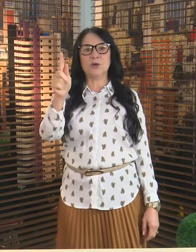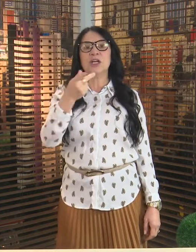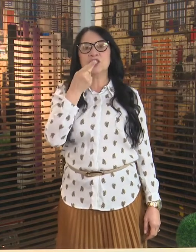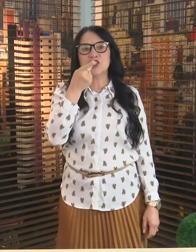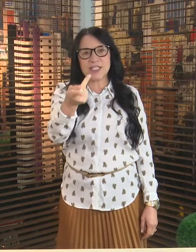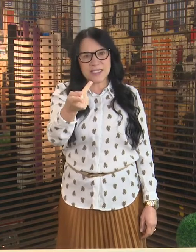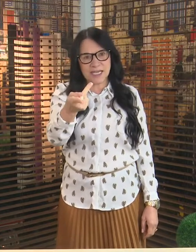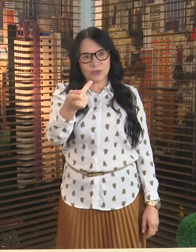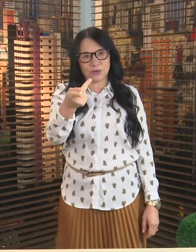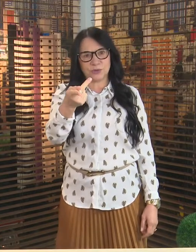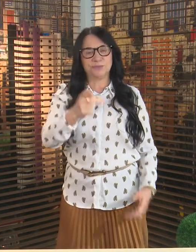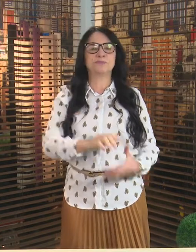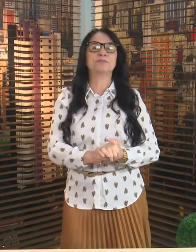Ageu, dizendo: